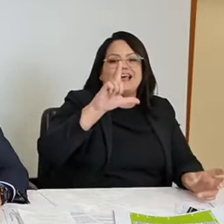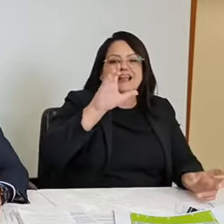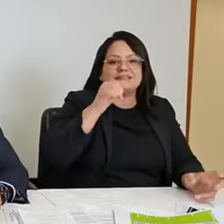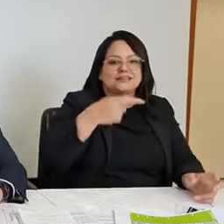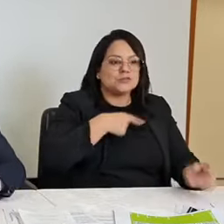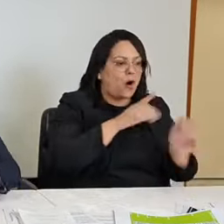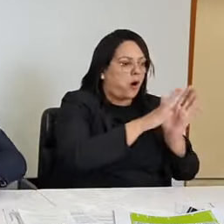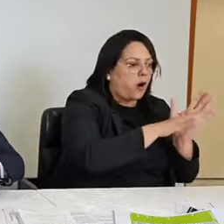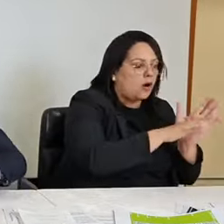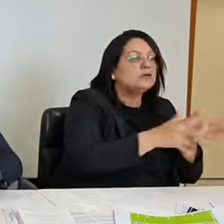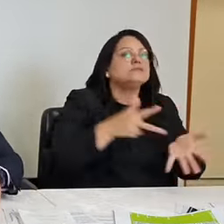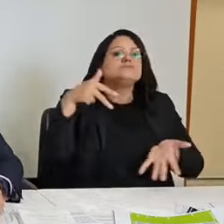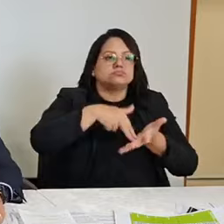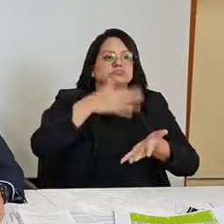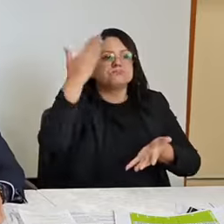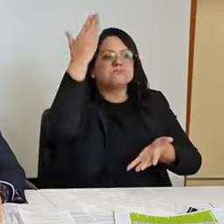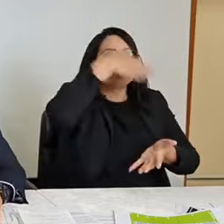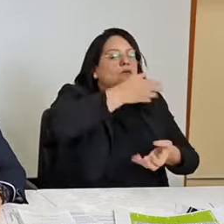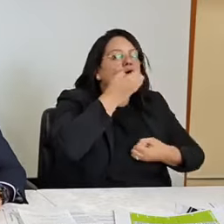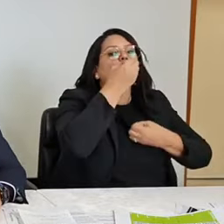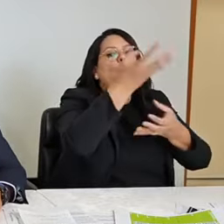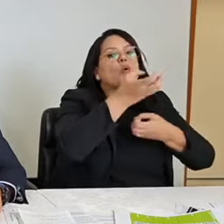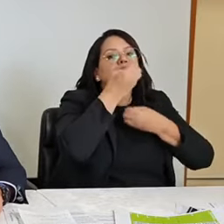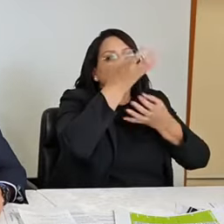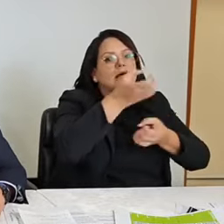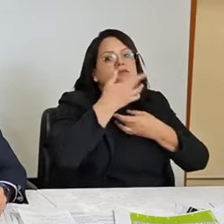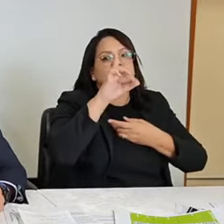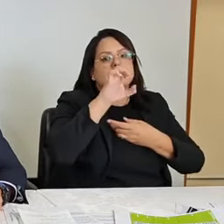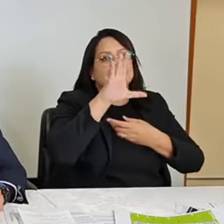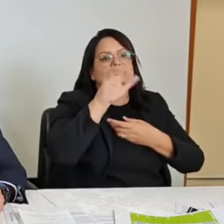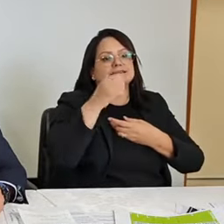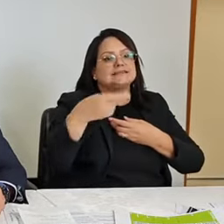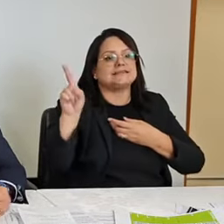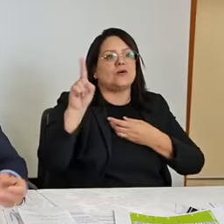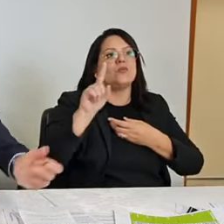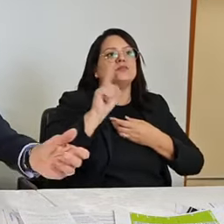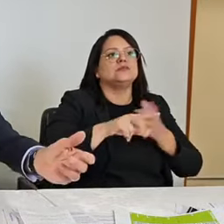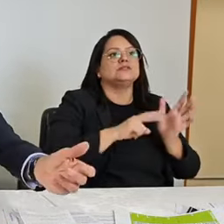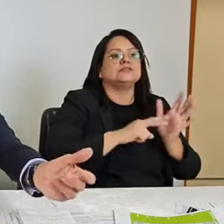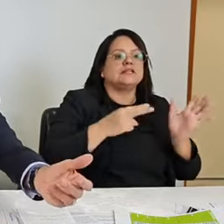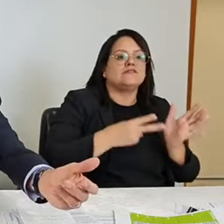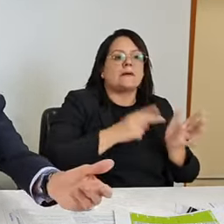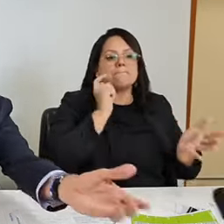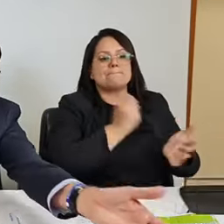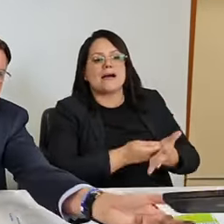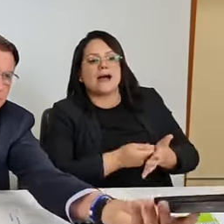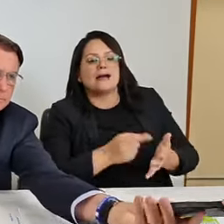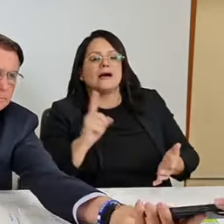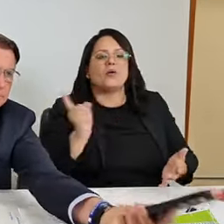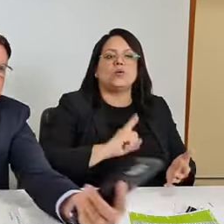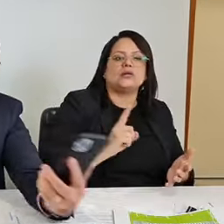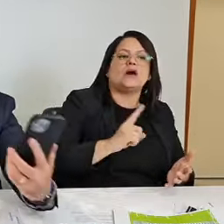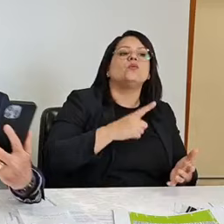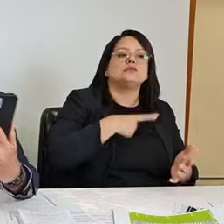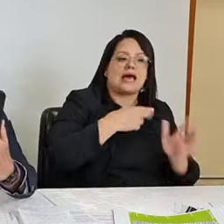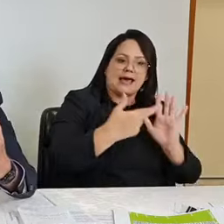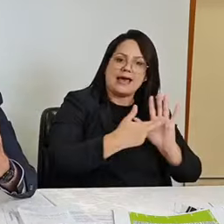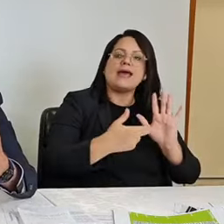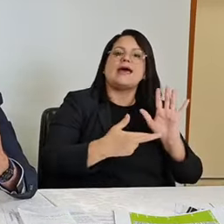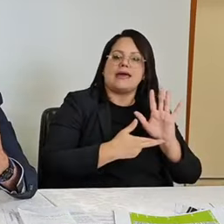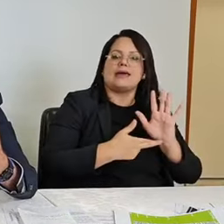foi feito com esse dinheiro. Então, não quer dizer que pagou ou não pagou ao banco, está tudo regular. Por outro